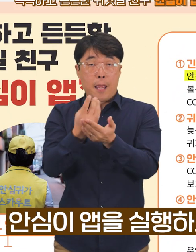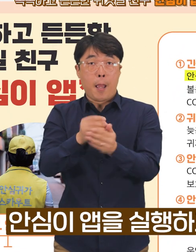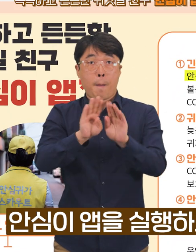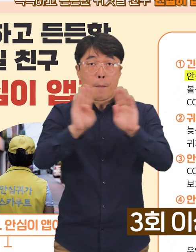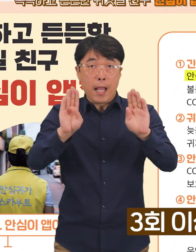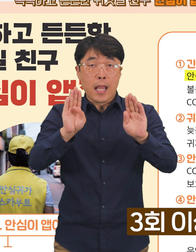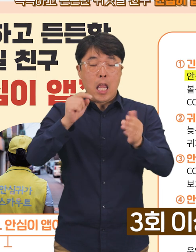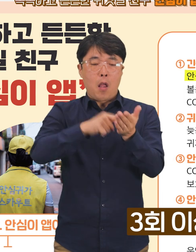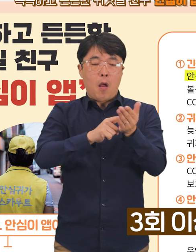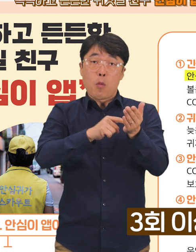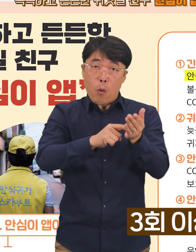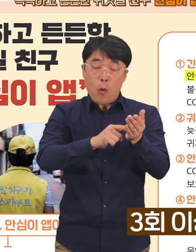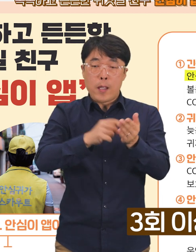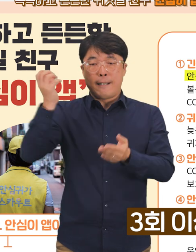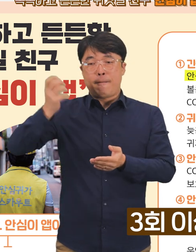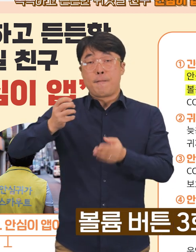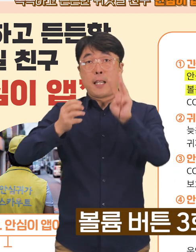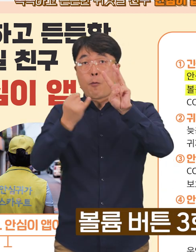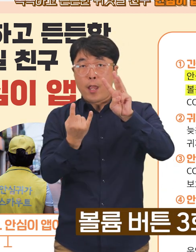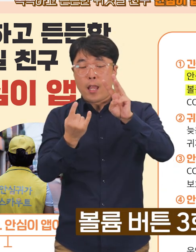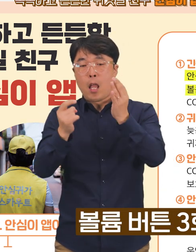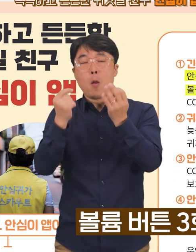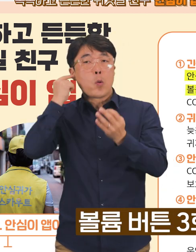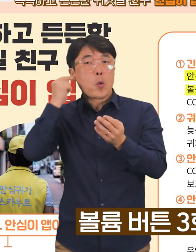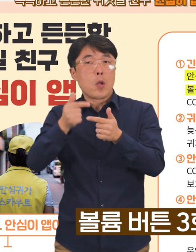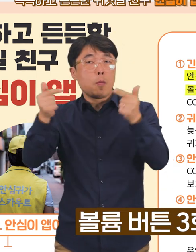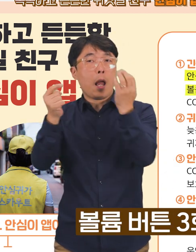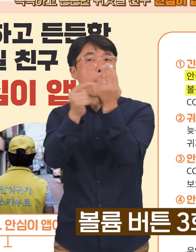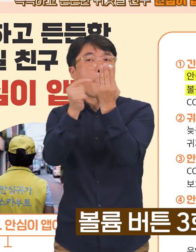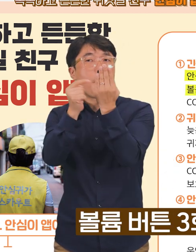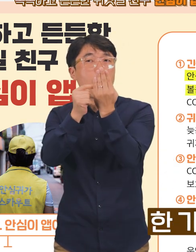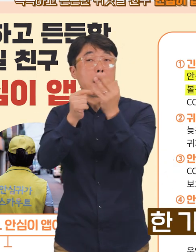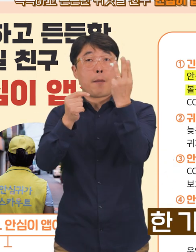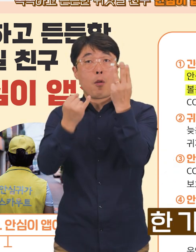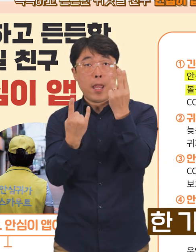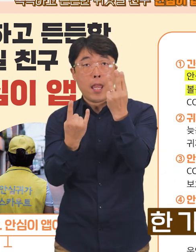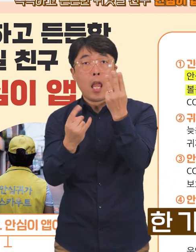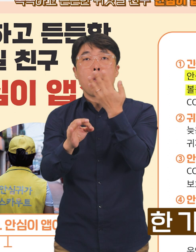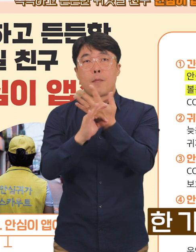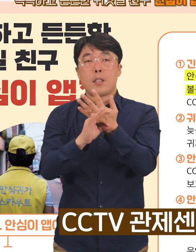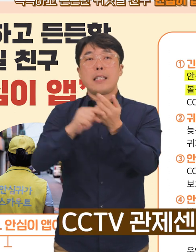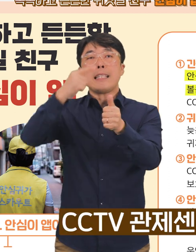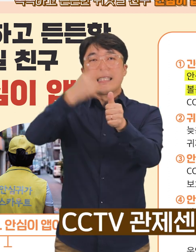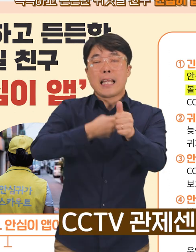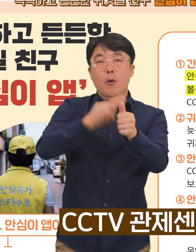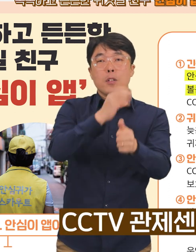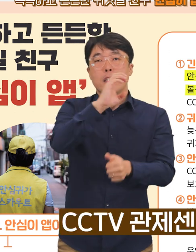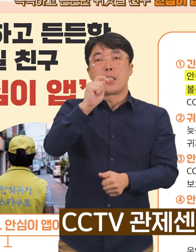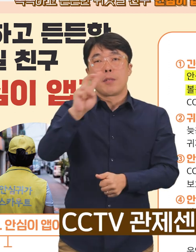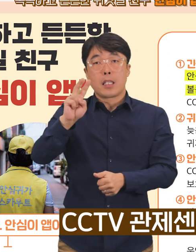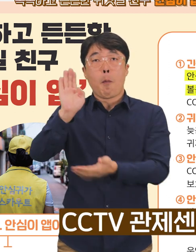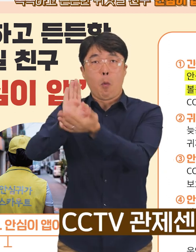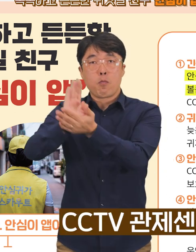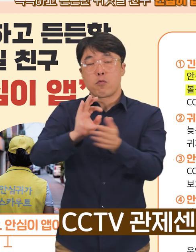버튼을 누르거나 3회 이상 상하로 흔들기, 볼륨 버튼 3회 이상 연속 누르기 중 한 가지를 실행하면 CCTV